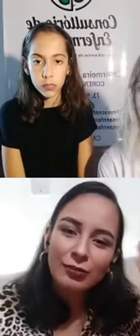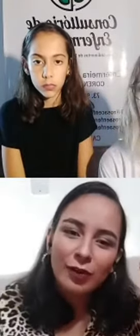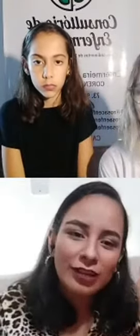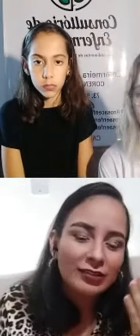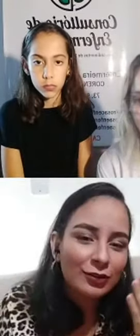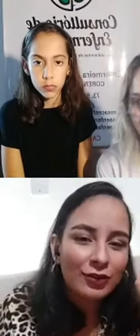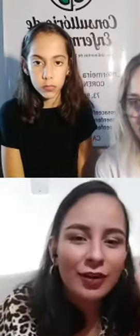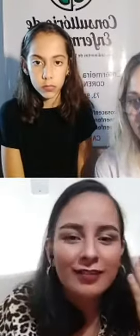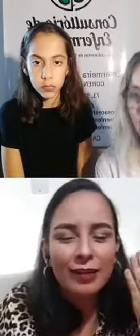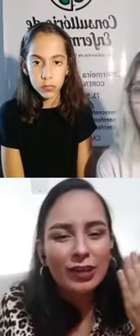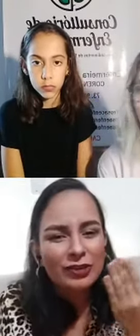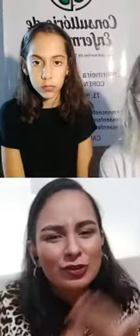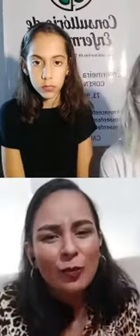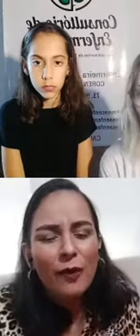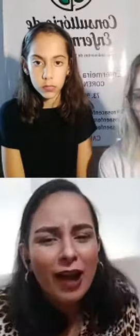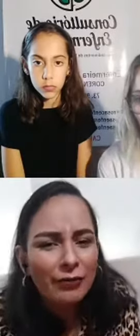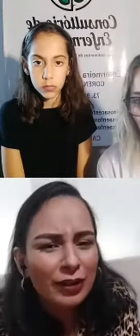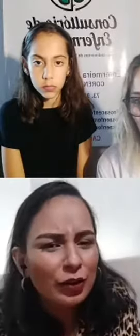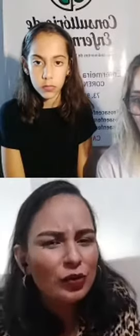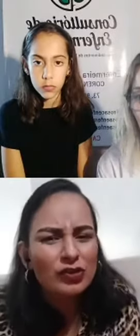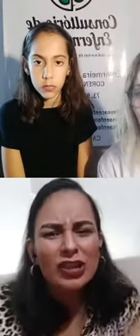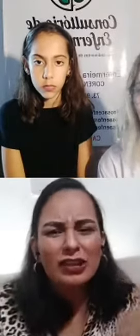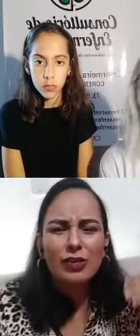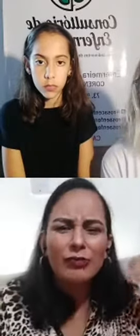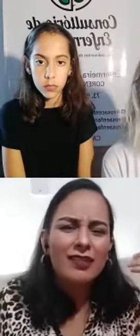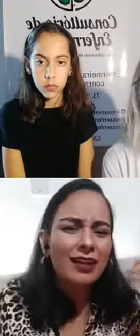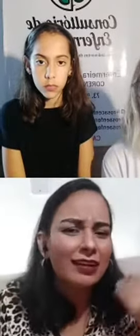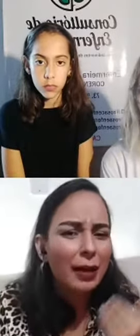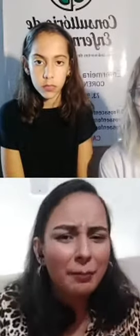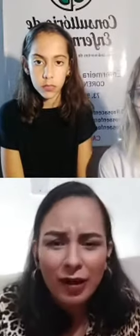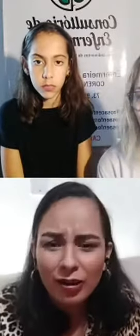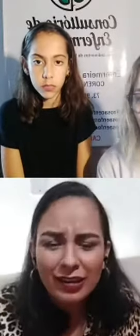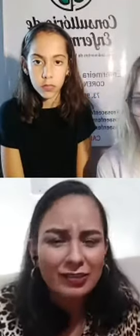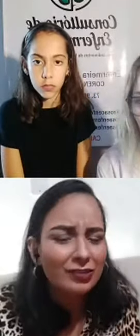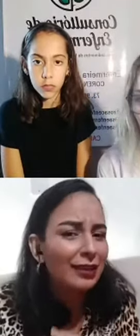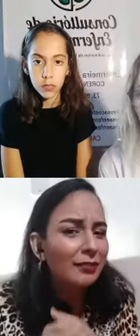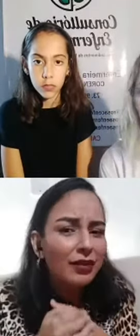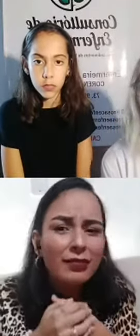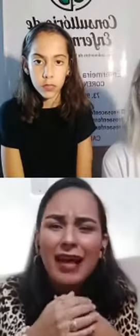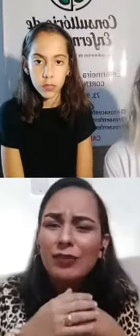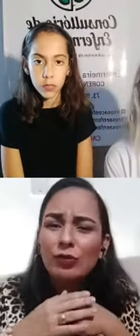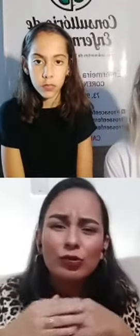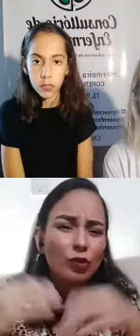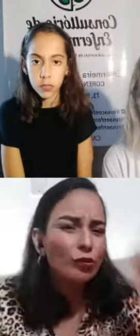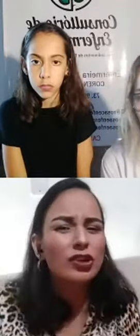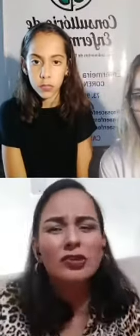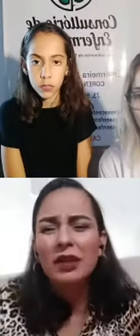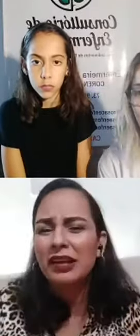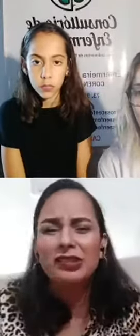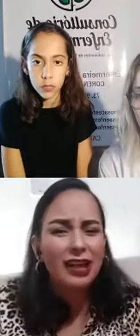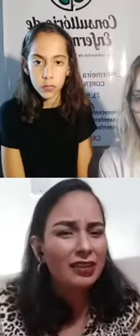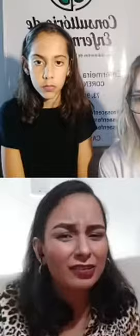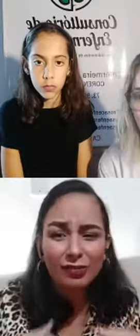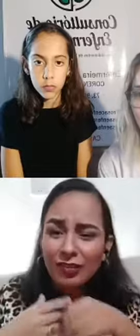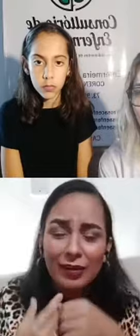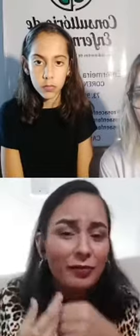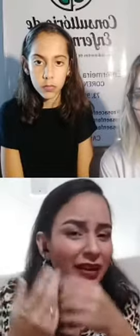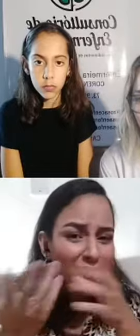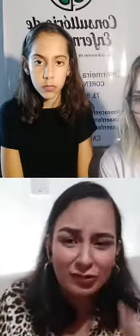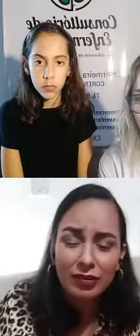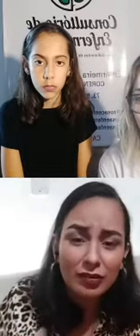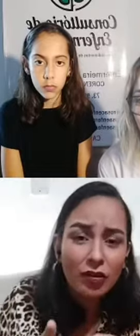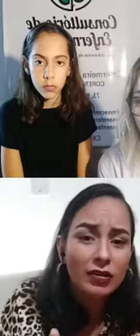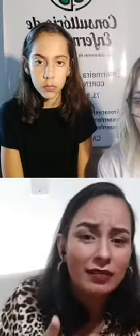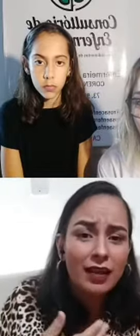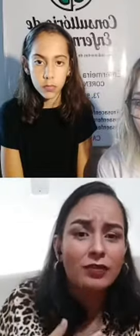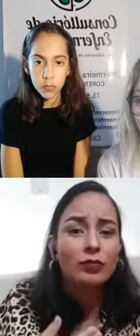sentindo saudade de tomar o café todos os dias, de conversar com a Ana Paula, que a gente tem assuntos todo dia, de manhã, de tarde, não sei como é que a gente